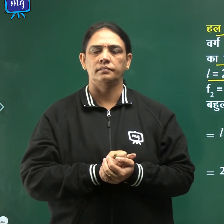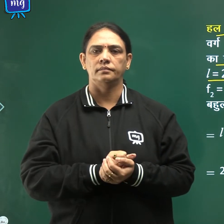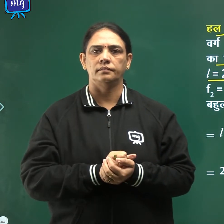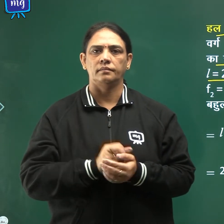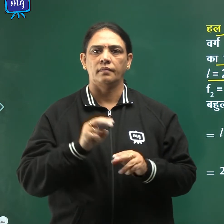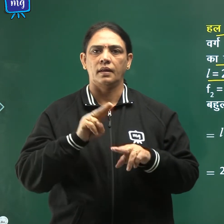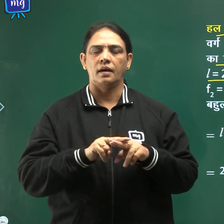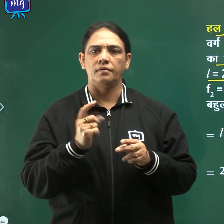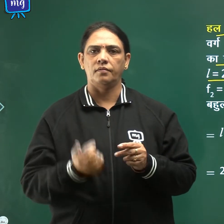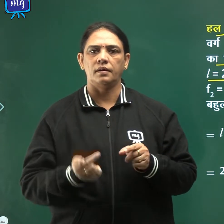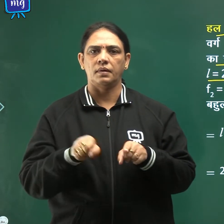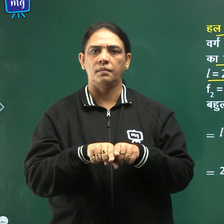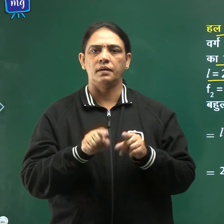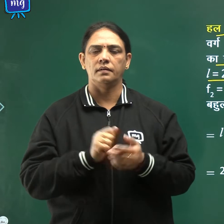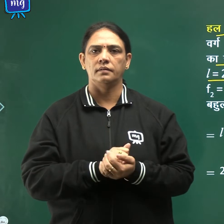F1 बराबर